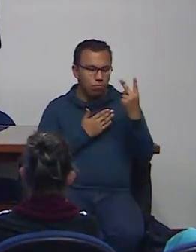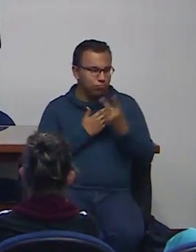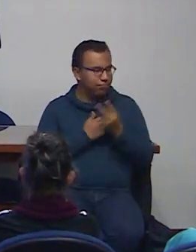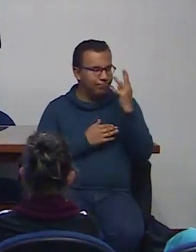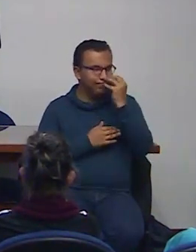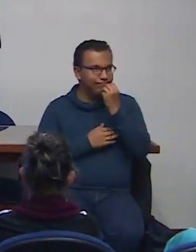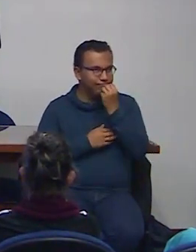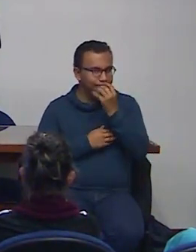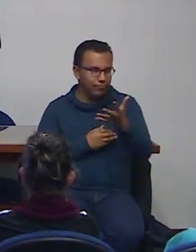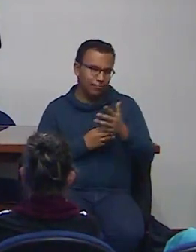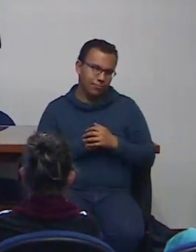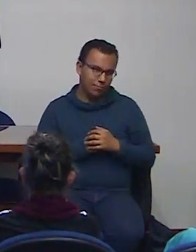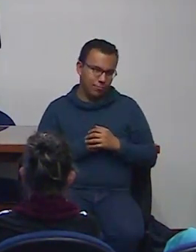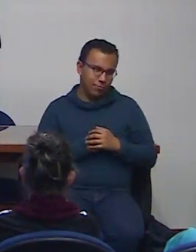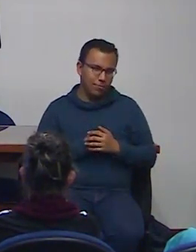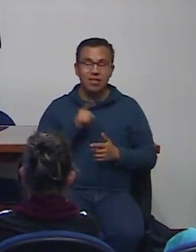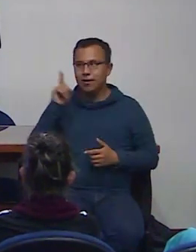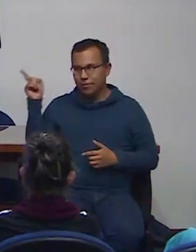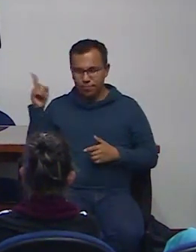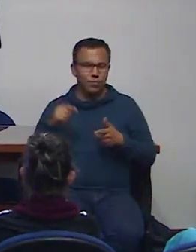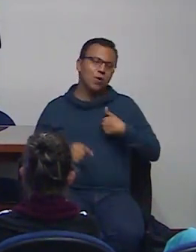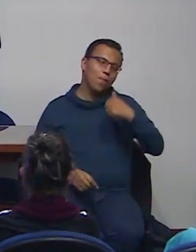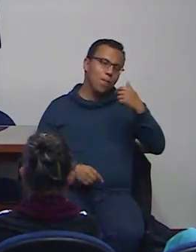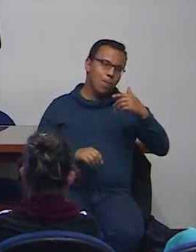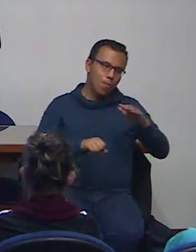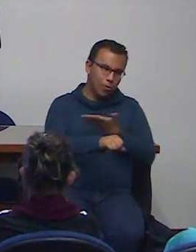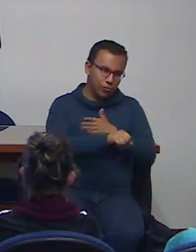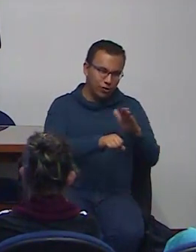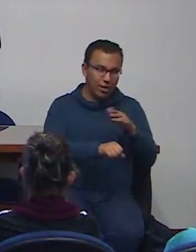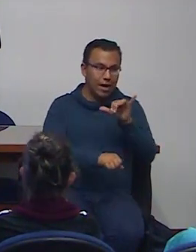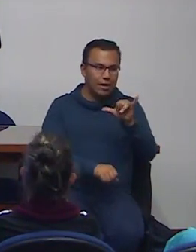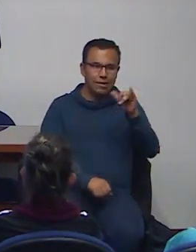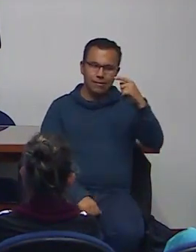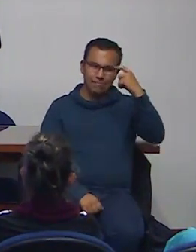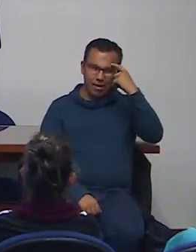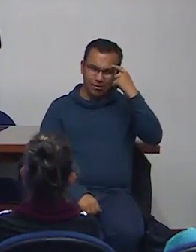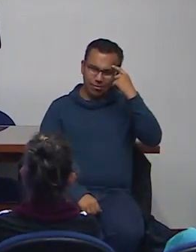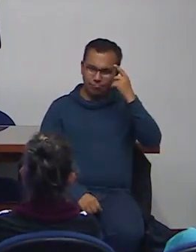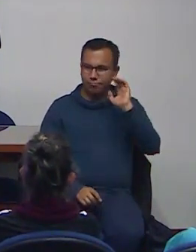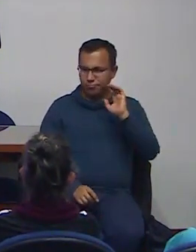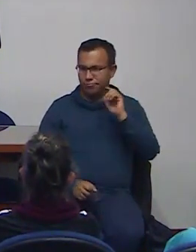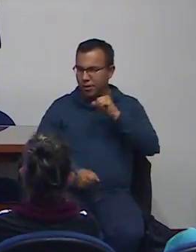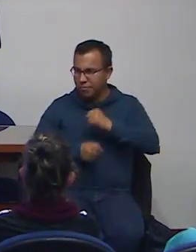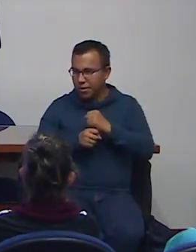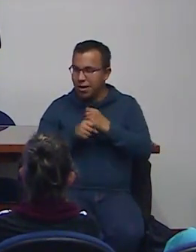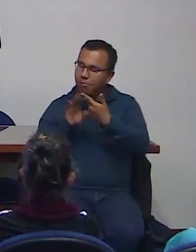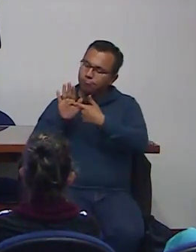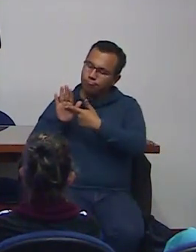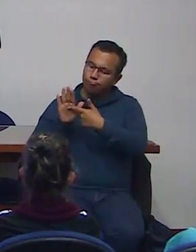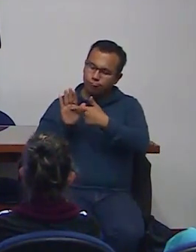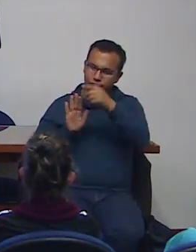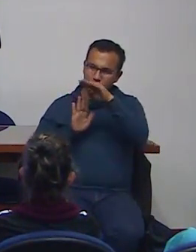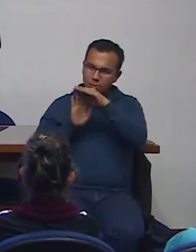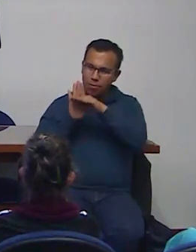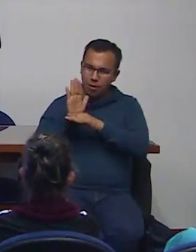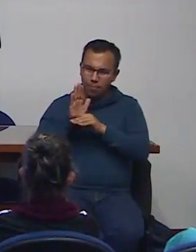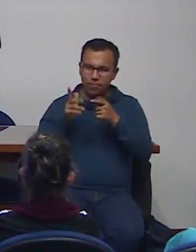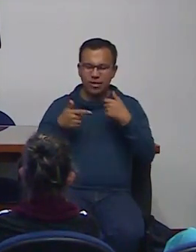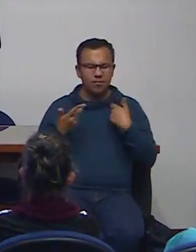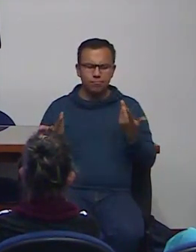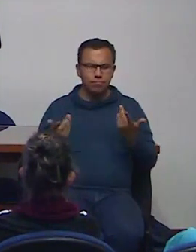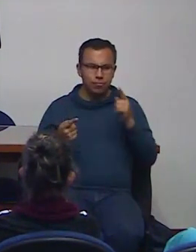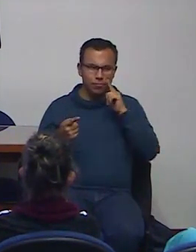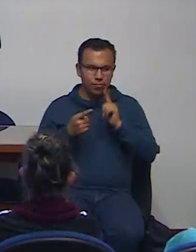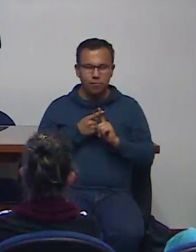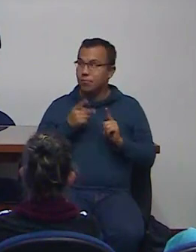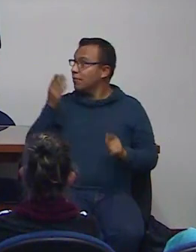Hermosísimo que se llama music and Mind él ya les va contar detenidamente de qué se trata ha denominado su charla